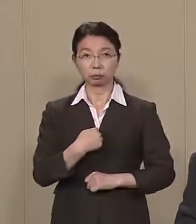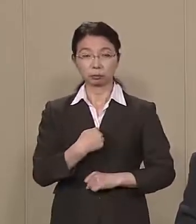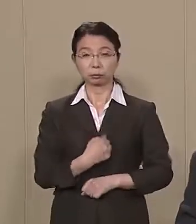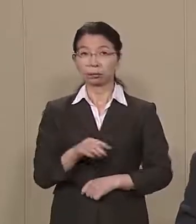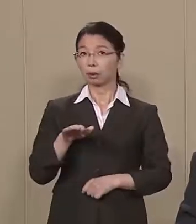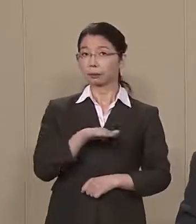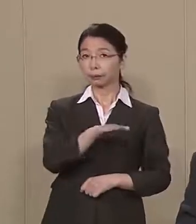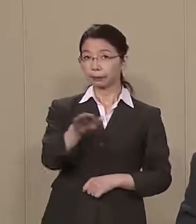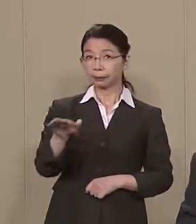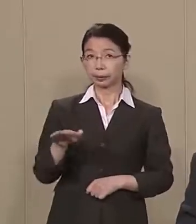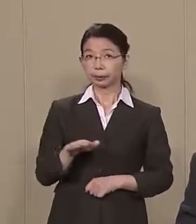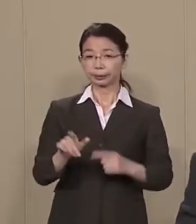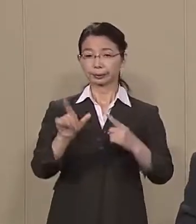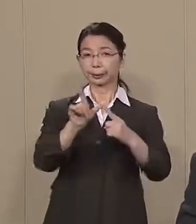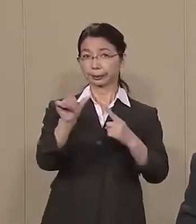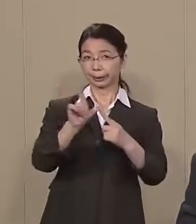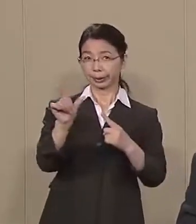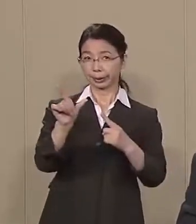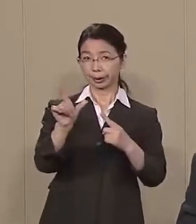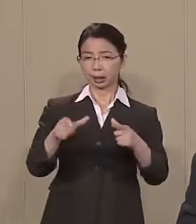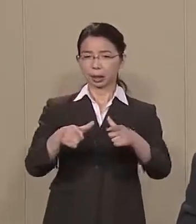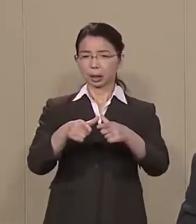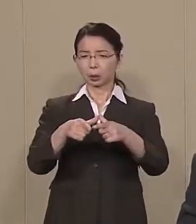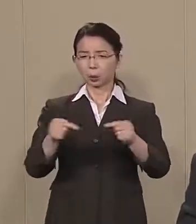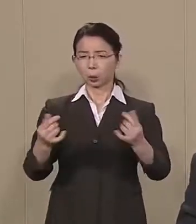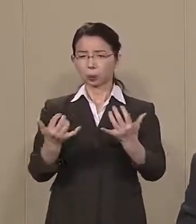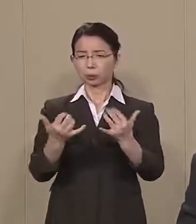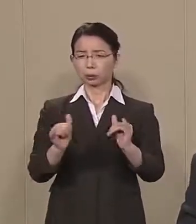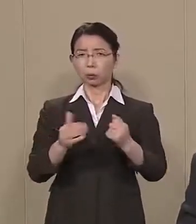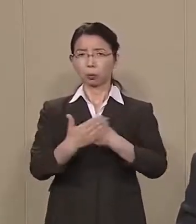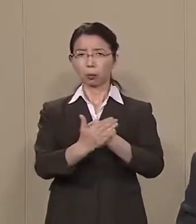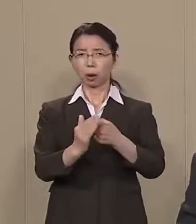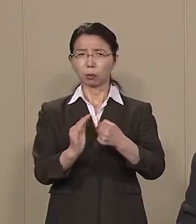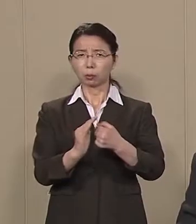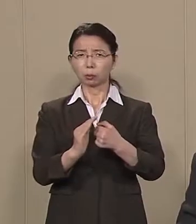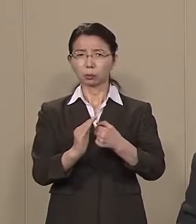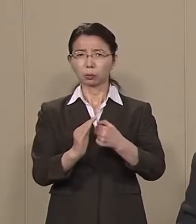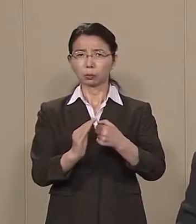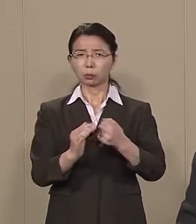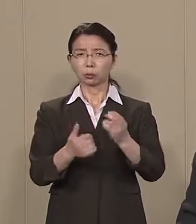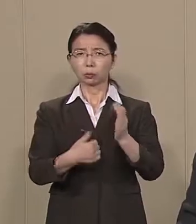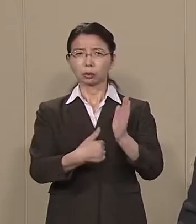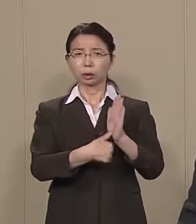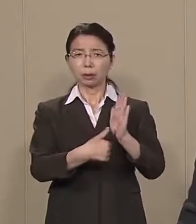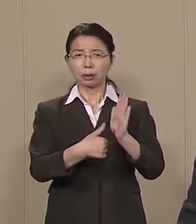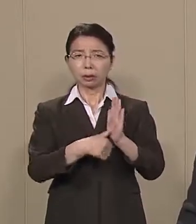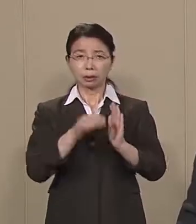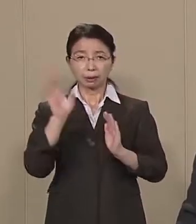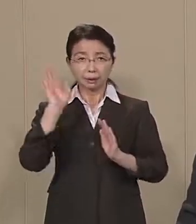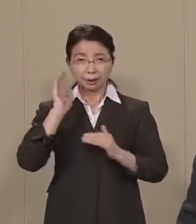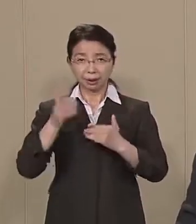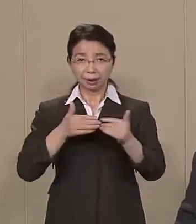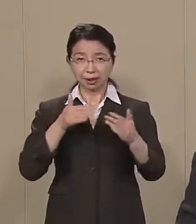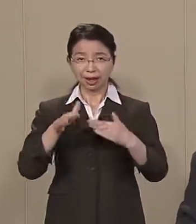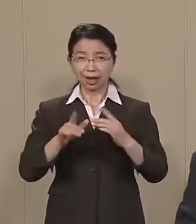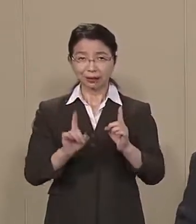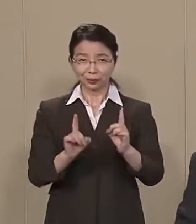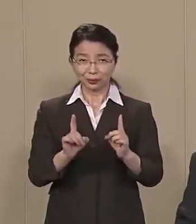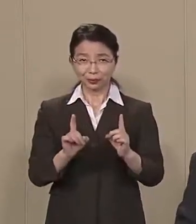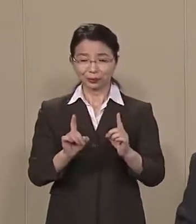皆さんnhk から国民を守るとという名前を惹かれたことはあるでしょうか